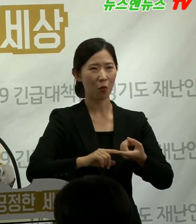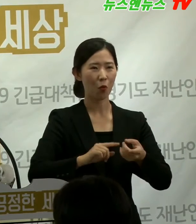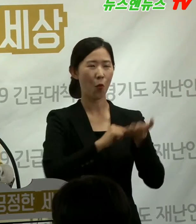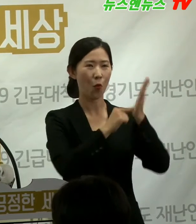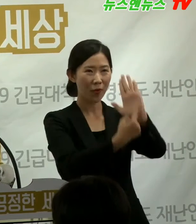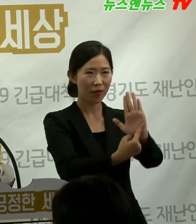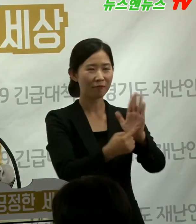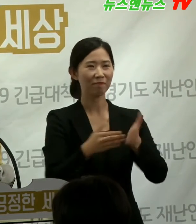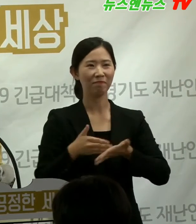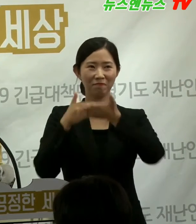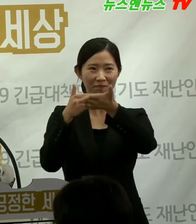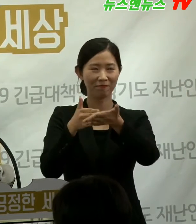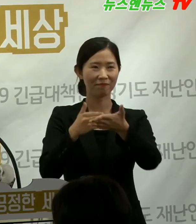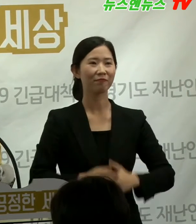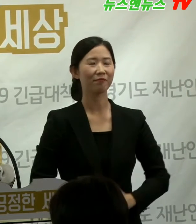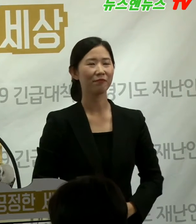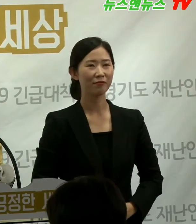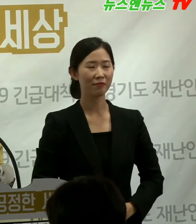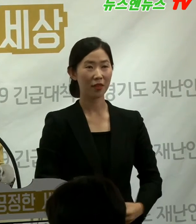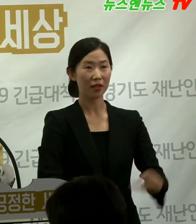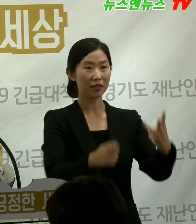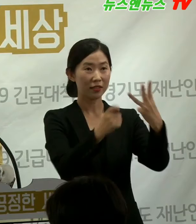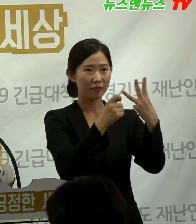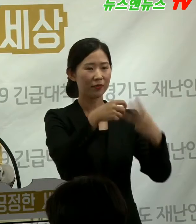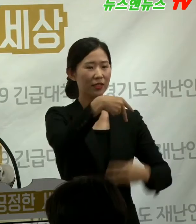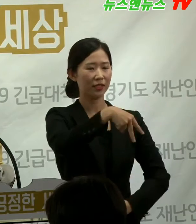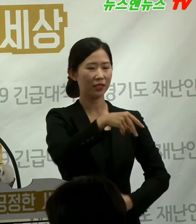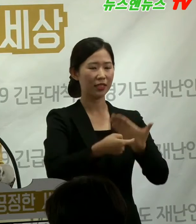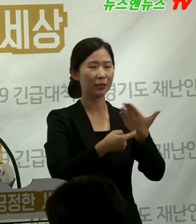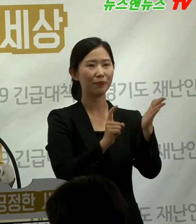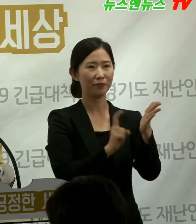셋째, 심리방역을 시작하겠습니다.